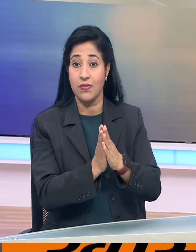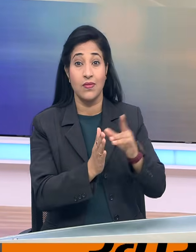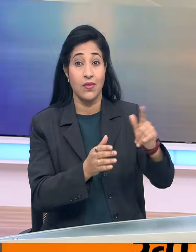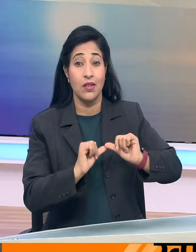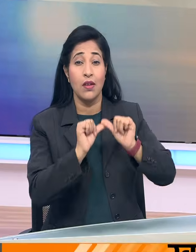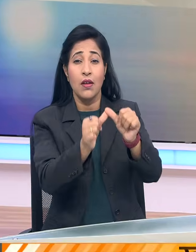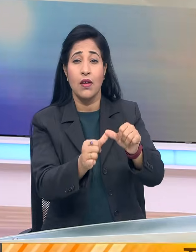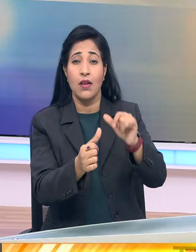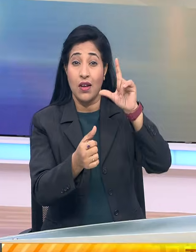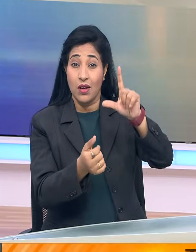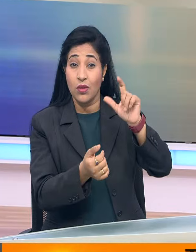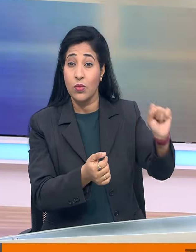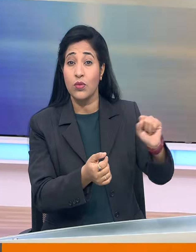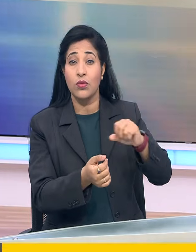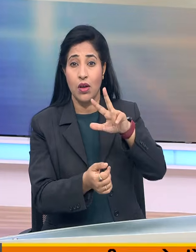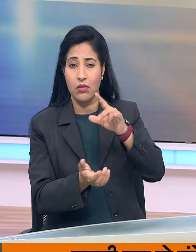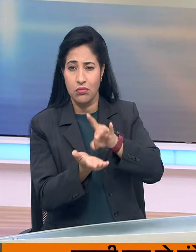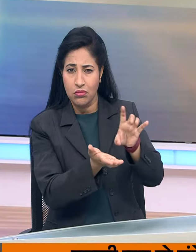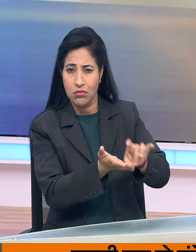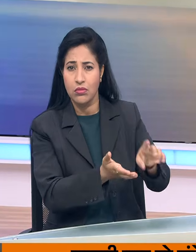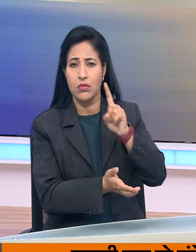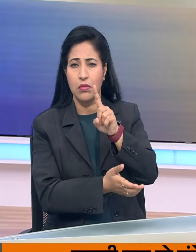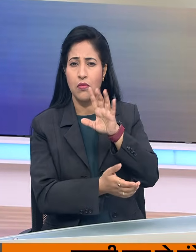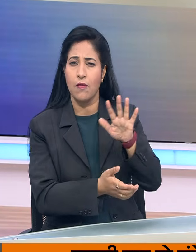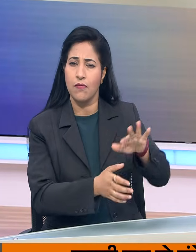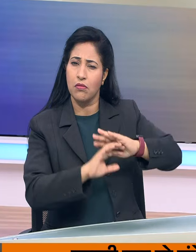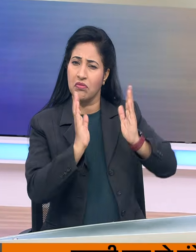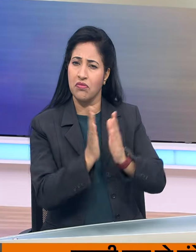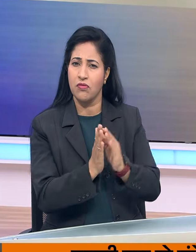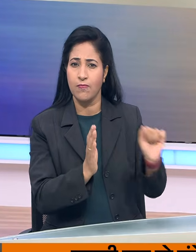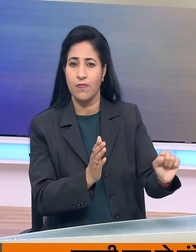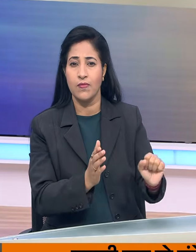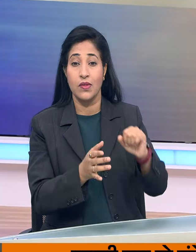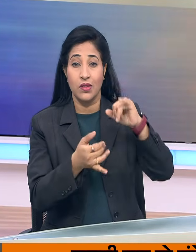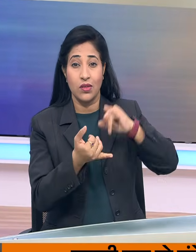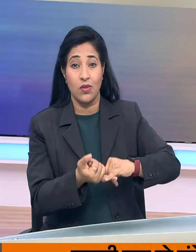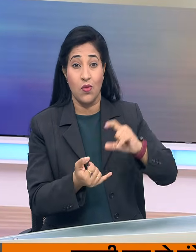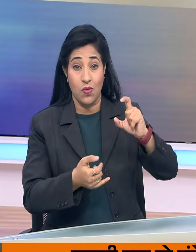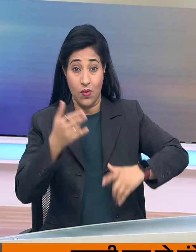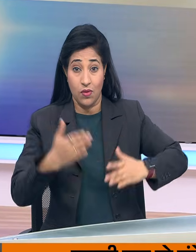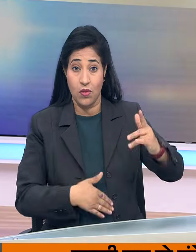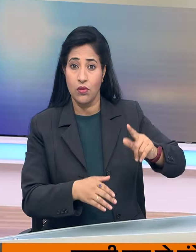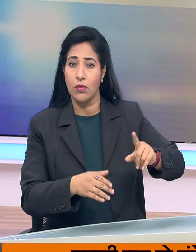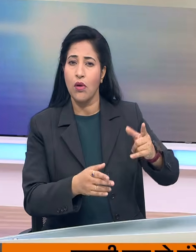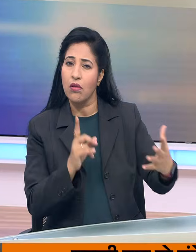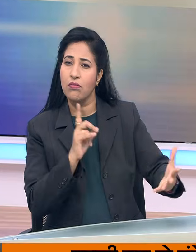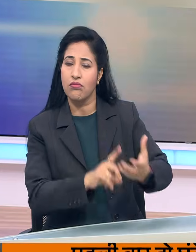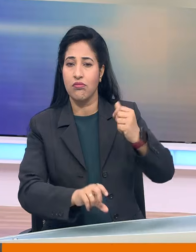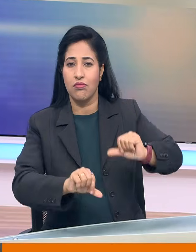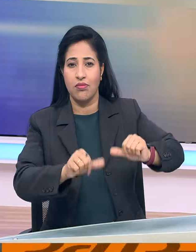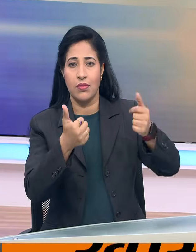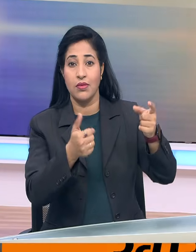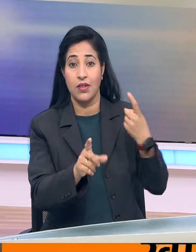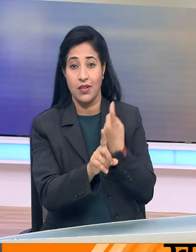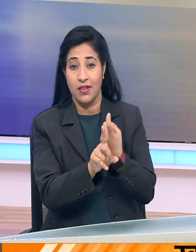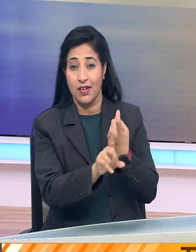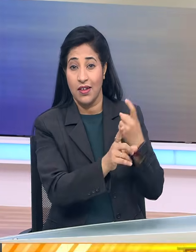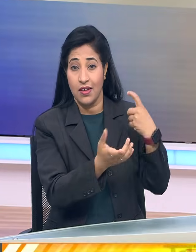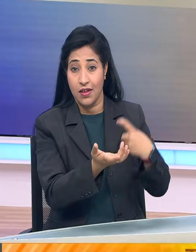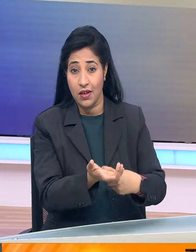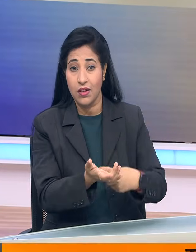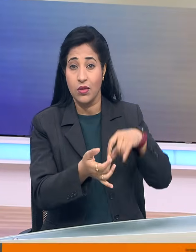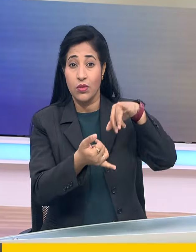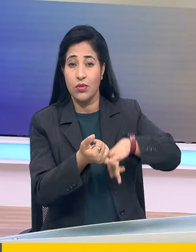ने भी 8 विकेट पर 155 रन ही बनाए। इसके बाद सुपर ओवर में कोलकाता नाइट राइडर्स ने बाजी मारी। केकेआर के